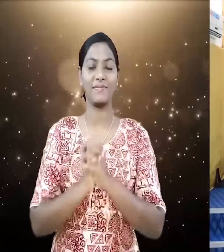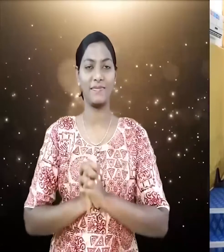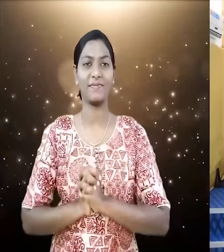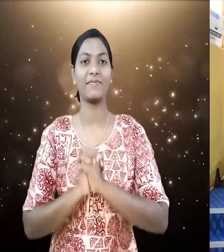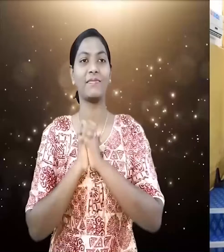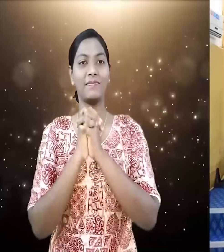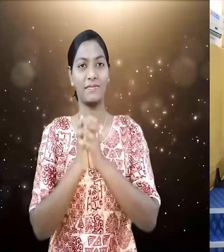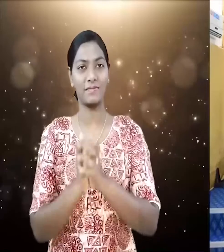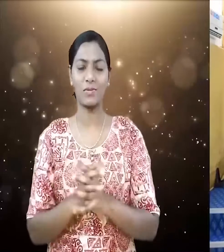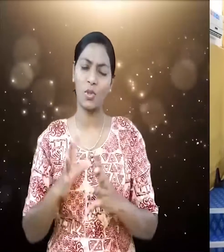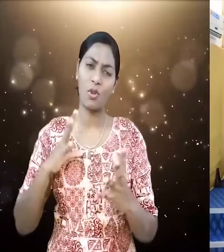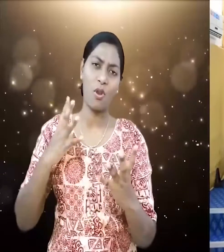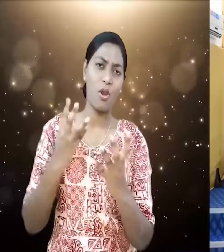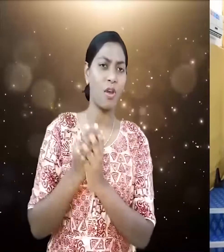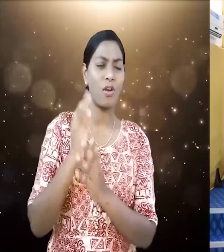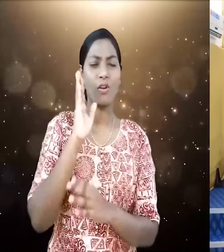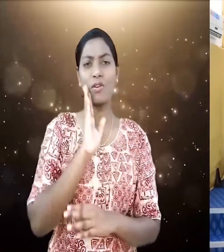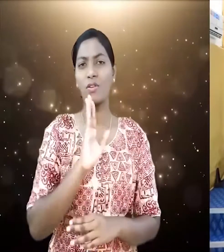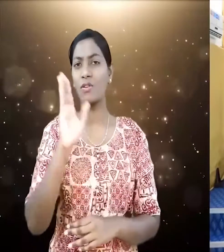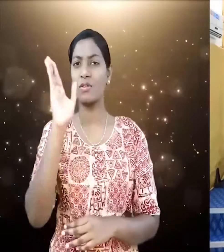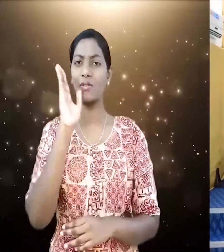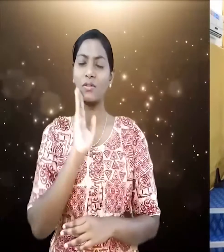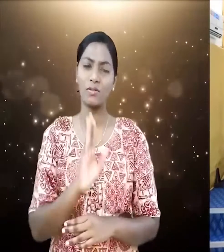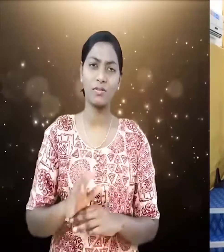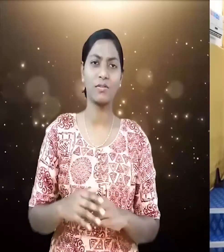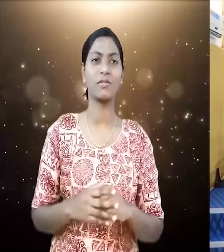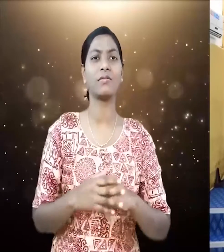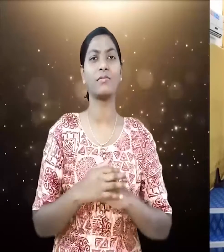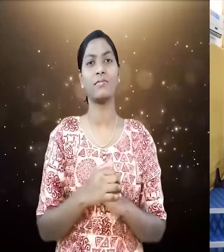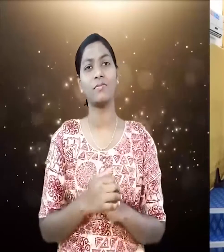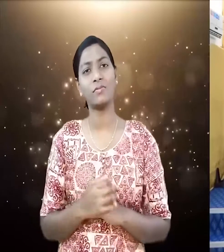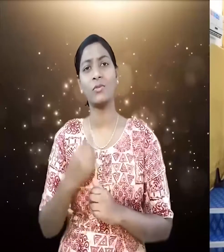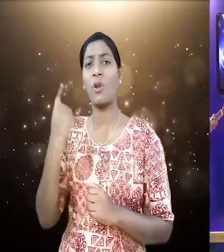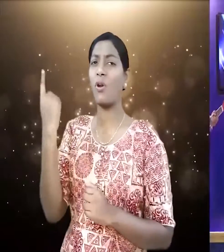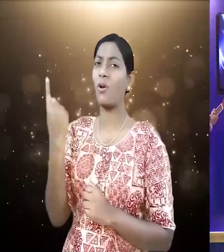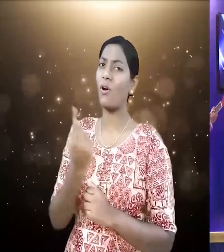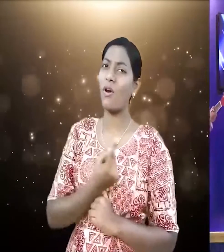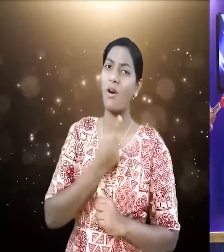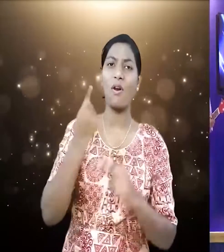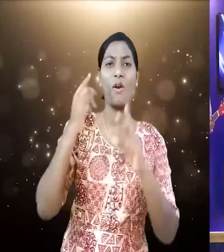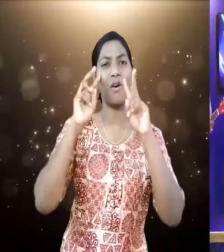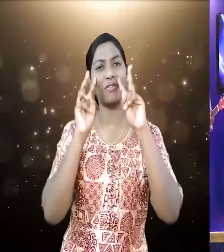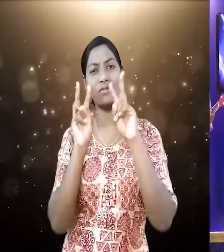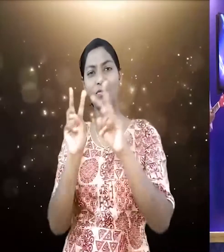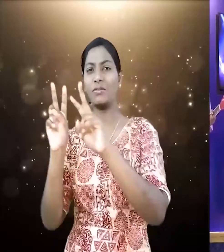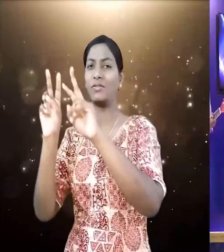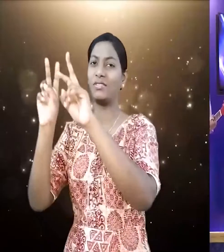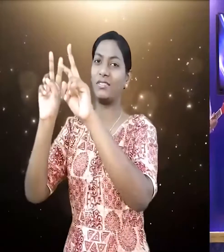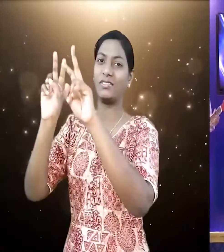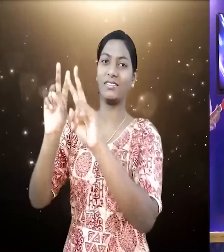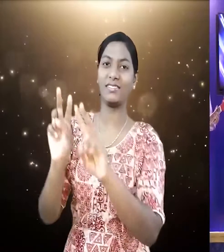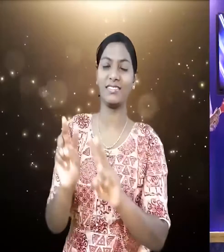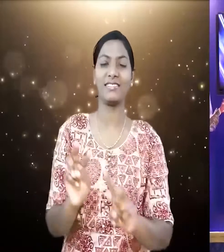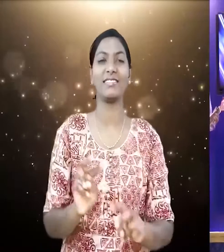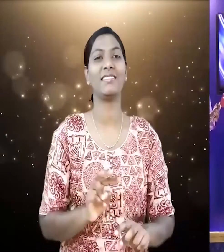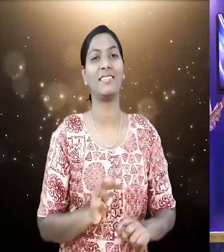उरा मेरे साथ गा सकते हैं। केवल तुझको मैं देखूं, केवल तुझको